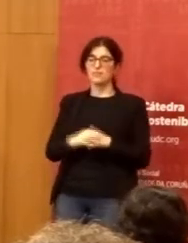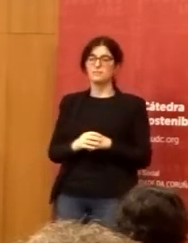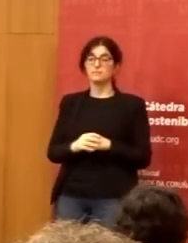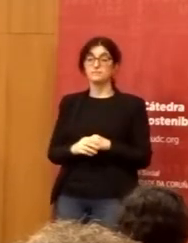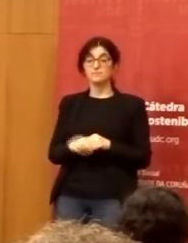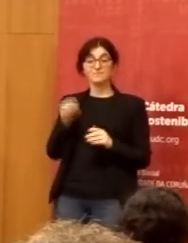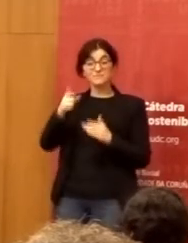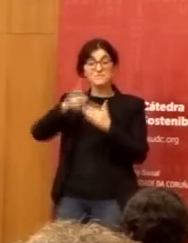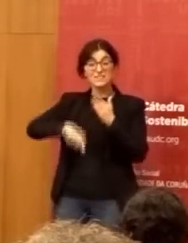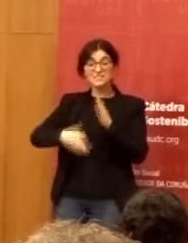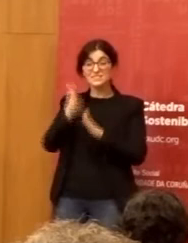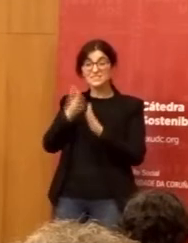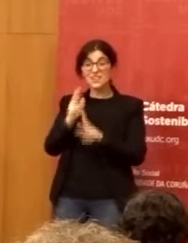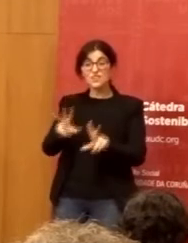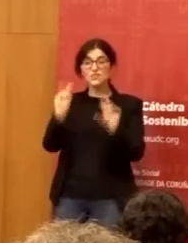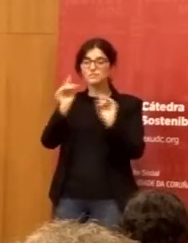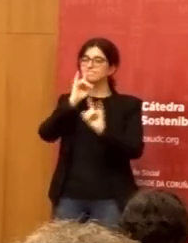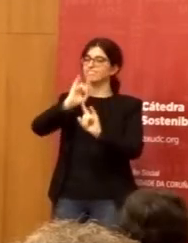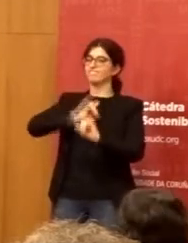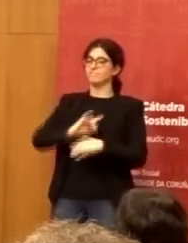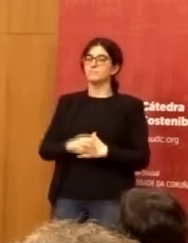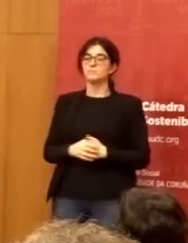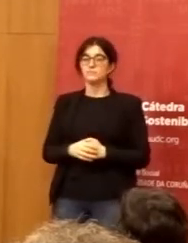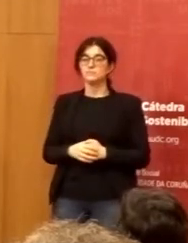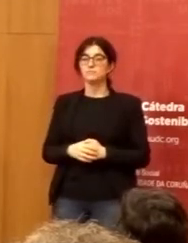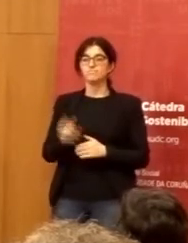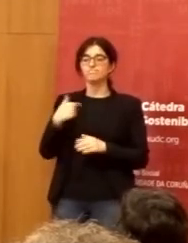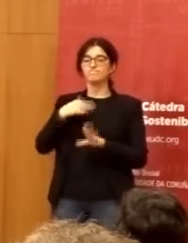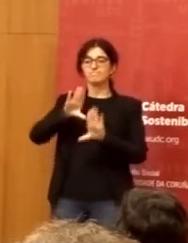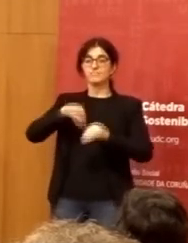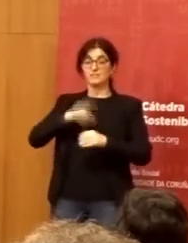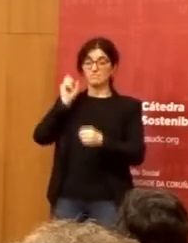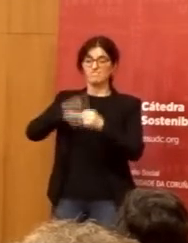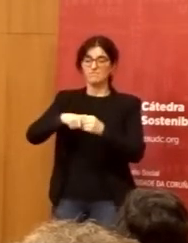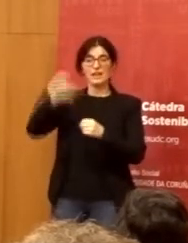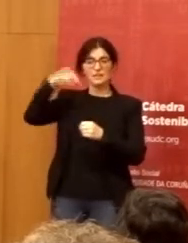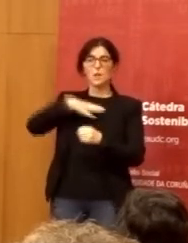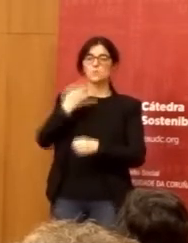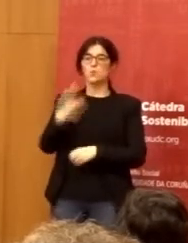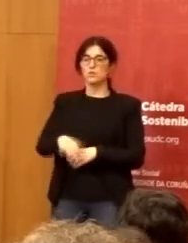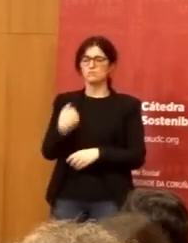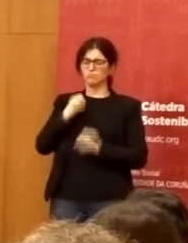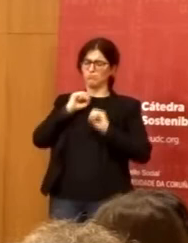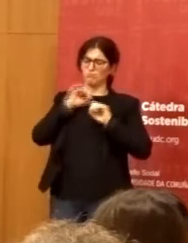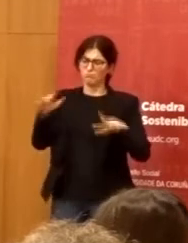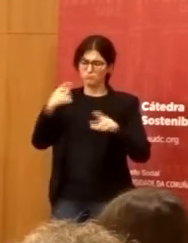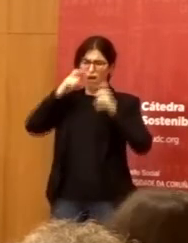mismo mes recibo una llamada esperada. Estoy admitido en la cátedra. En ese momento me puse a llorar de